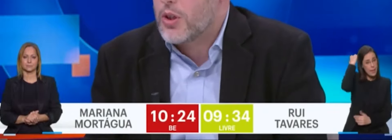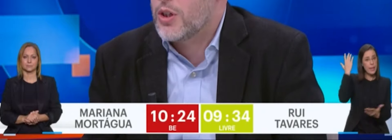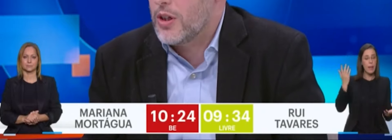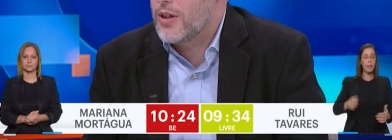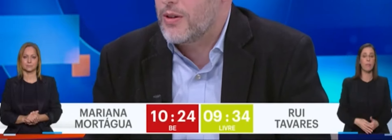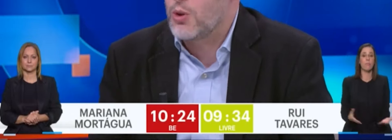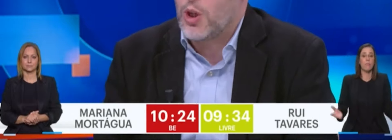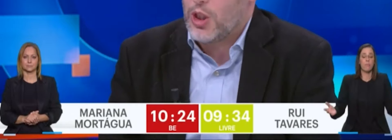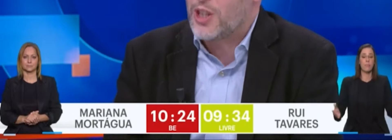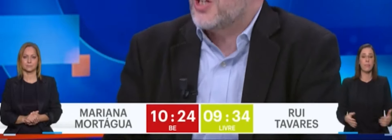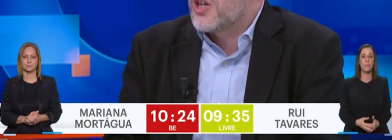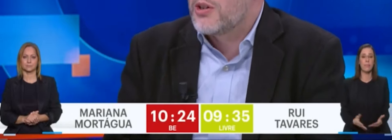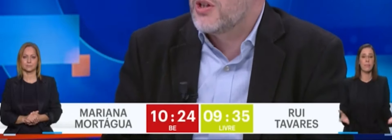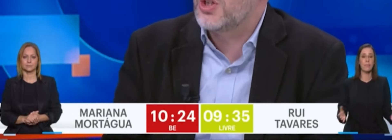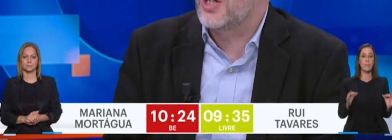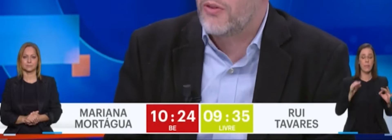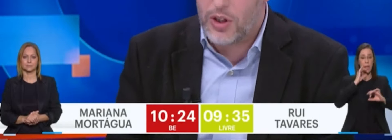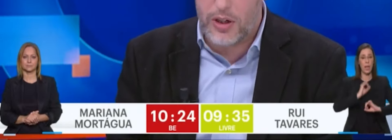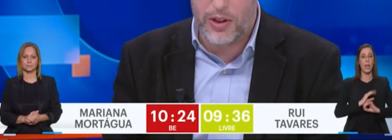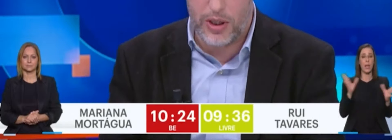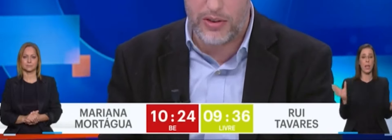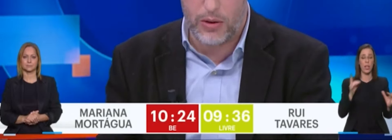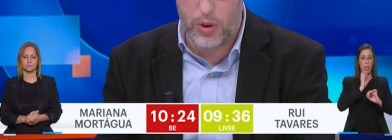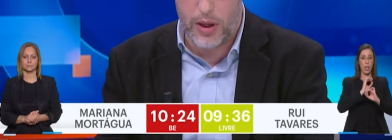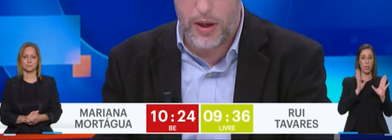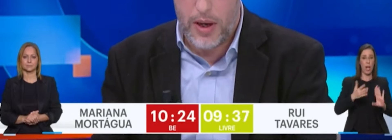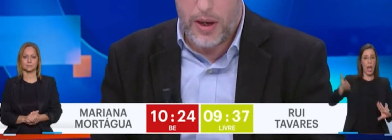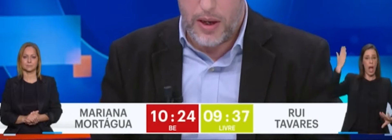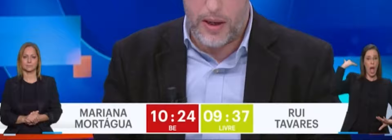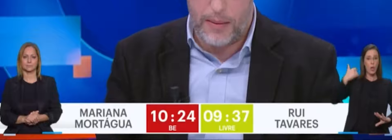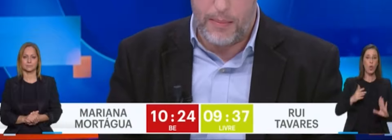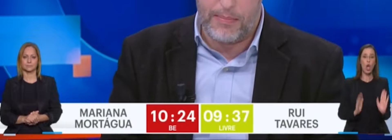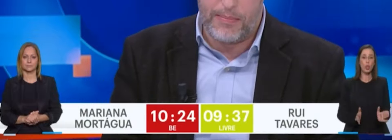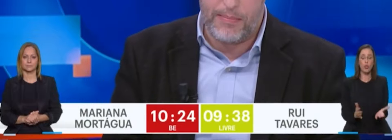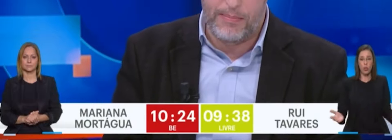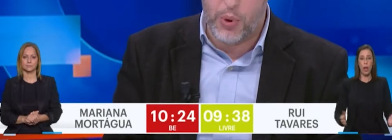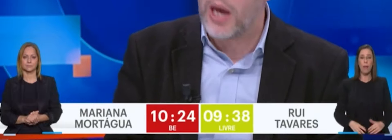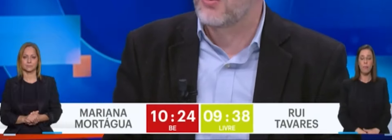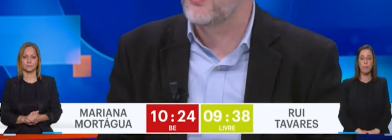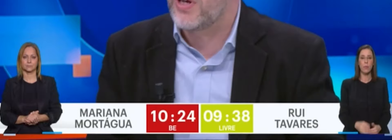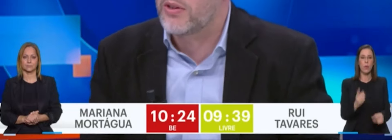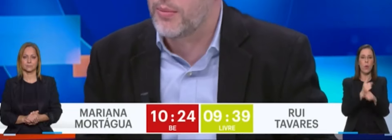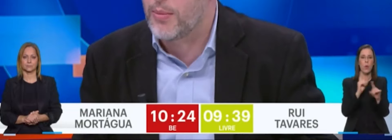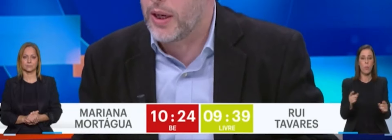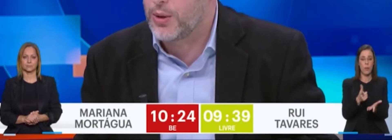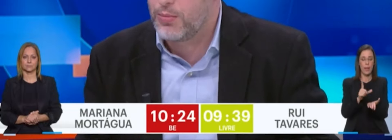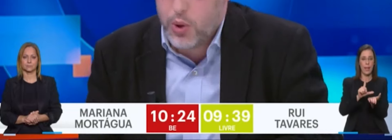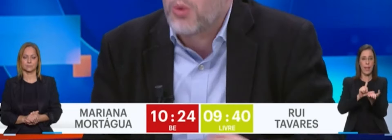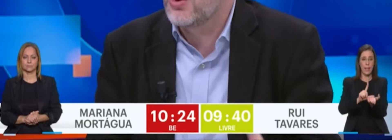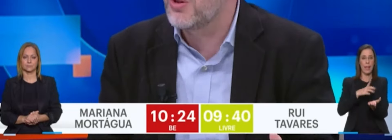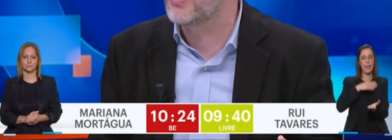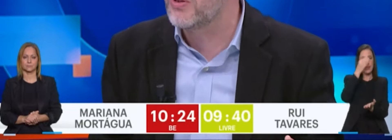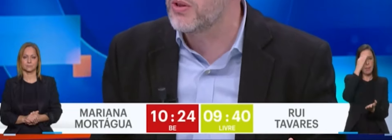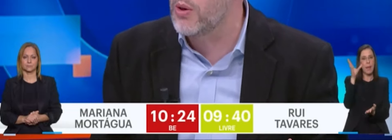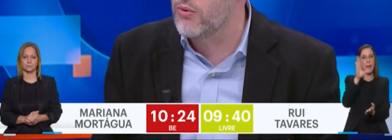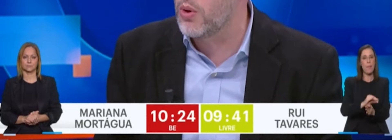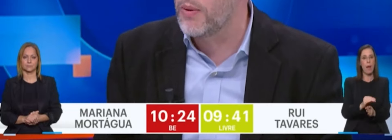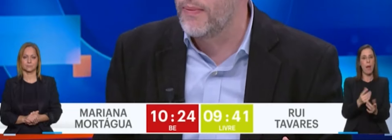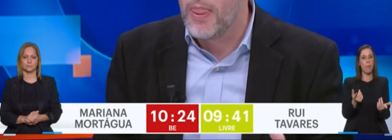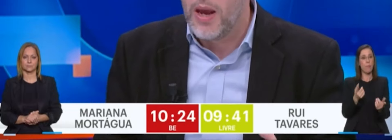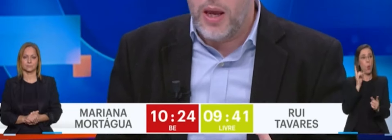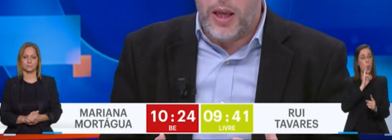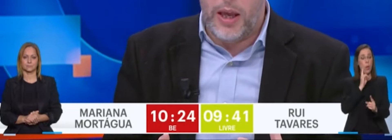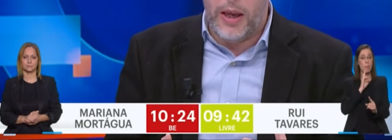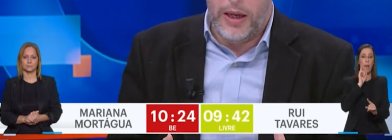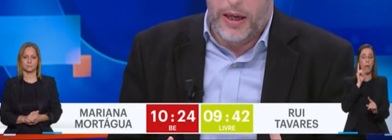água mas está esclarecido já estava esclarecido Nessa altura eh porque é que o livro quer saber mais porque o conhecimento em si é um